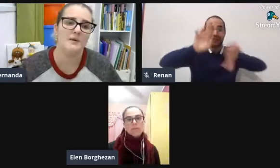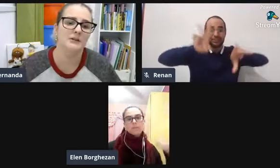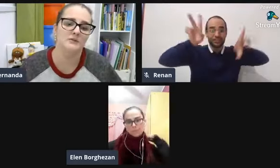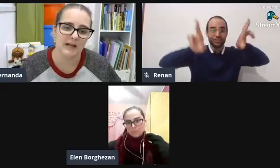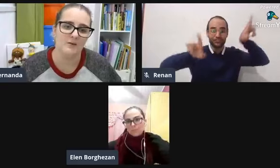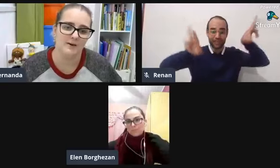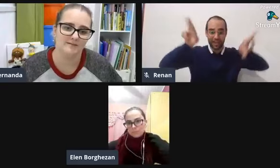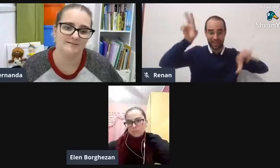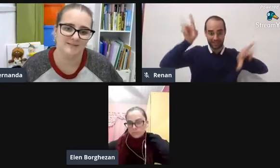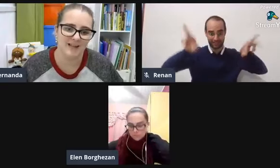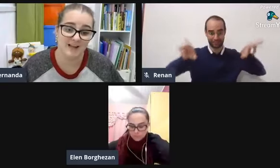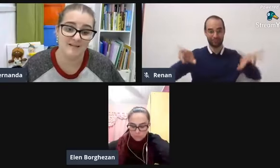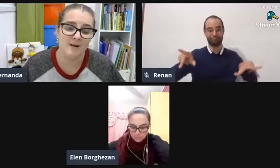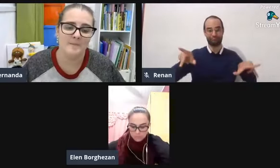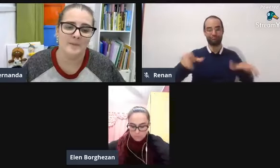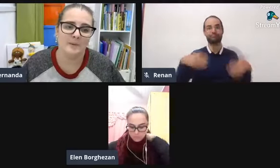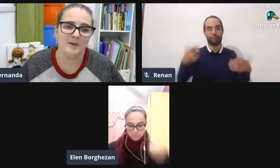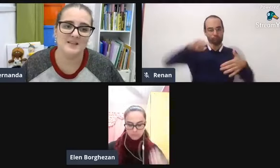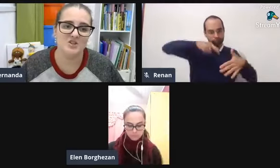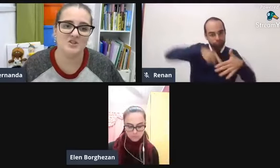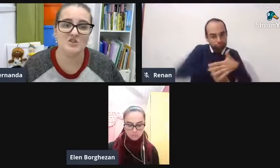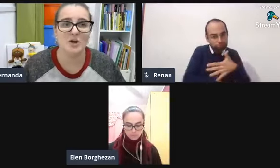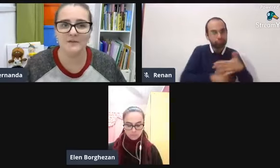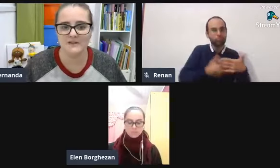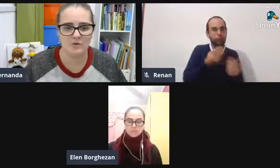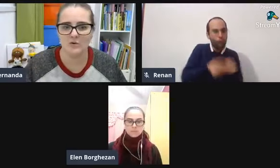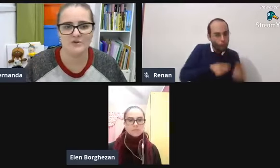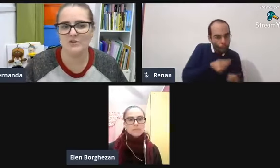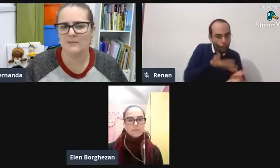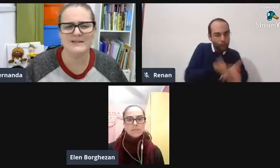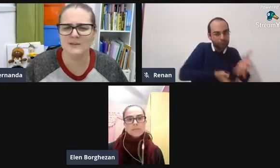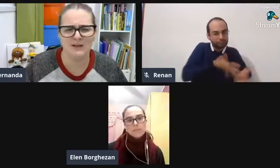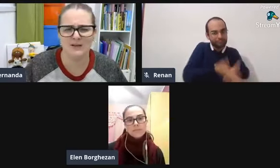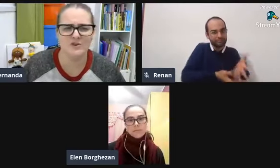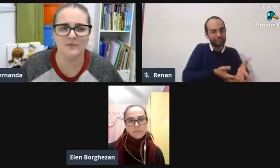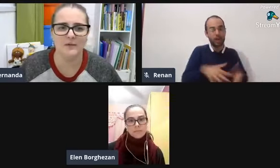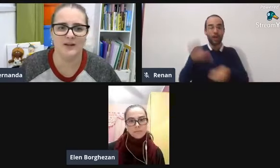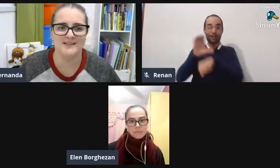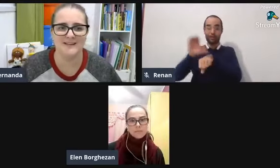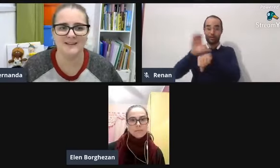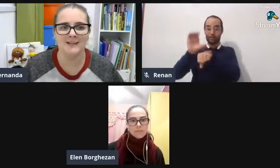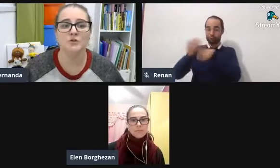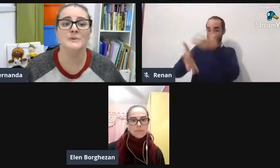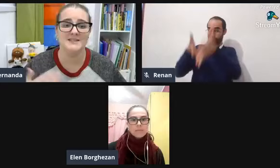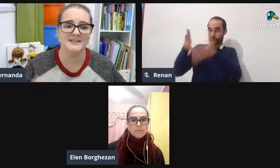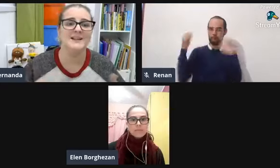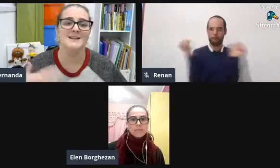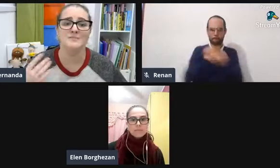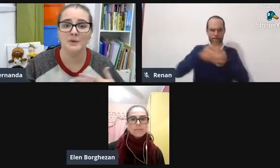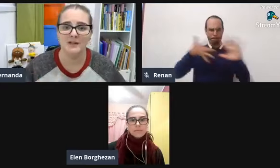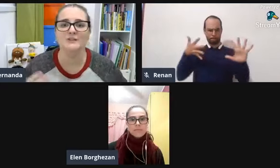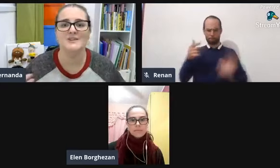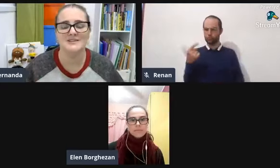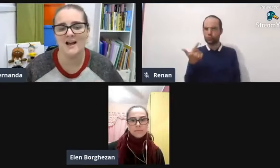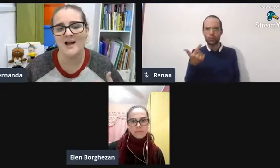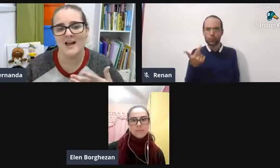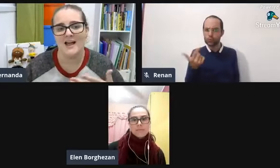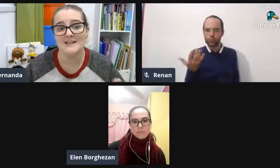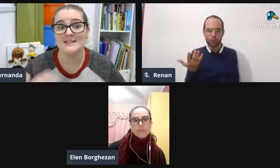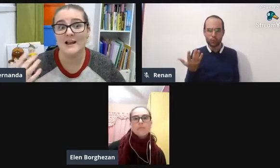fui me aprofundando na língua, né? Mas se a gente só fazer um curso de Libras também não te dá fluência. Tu precisa estar